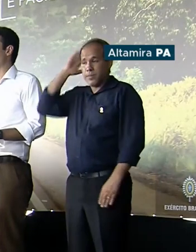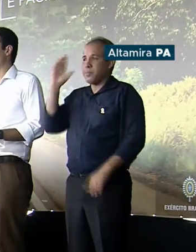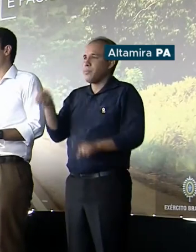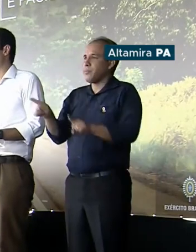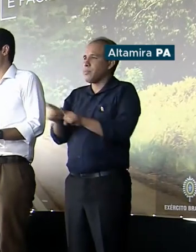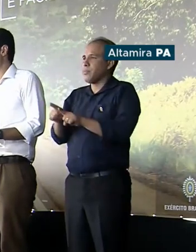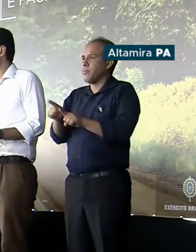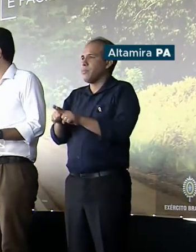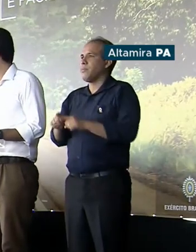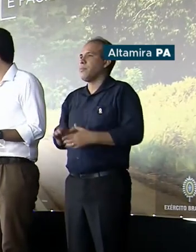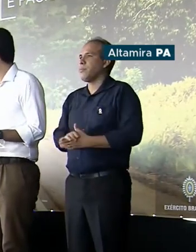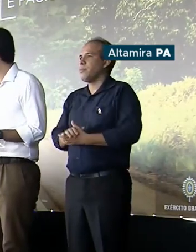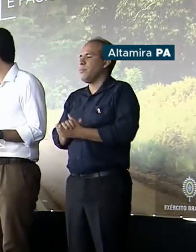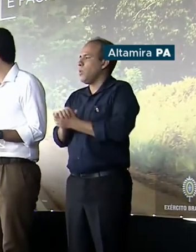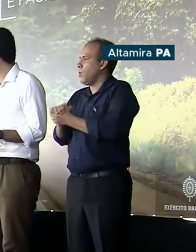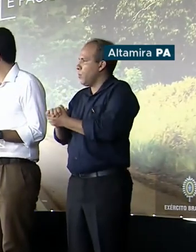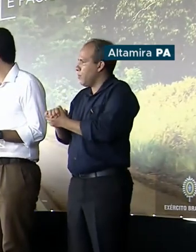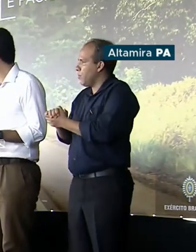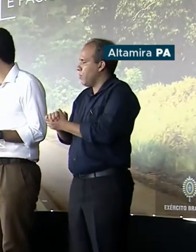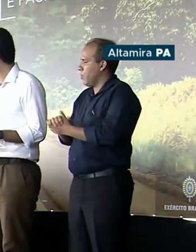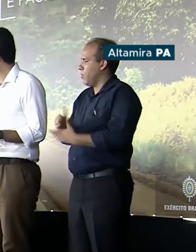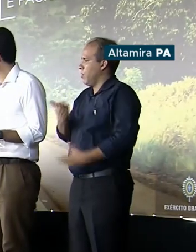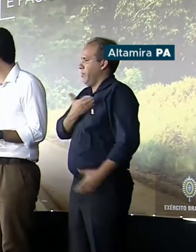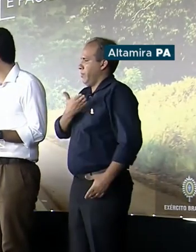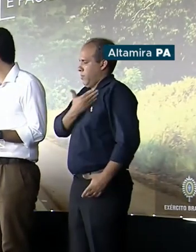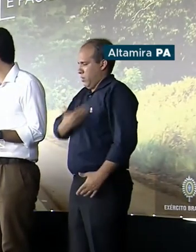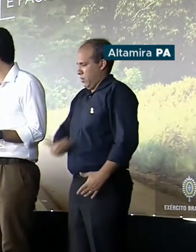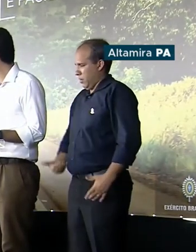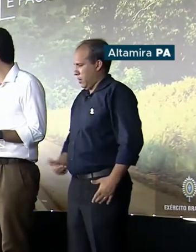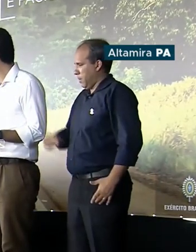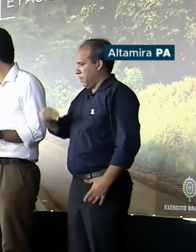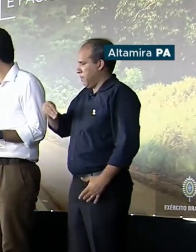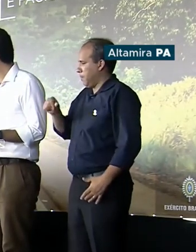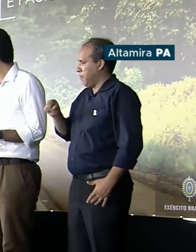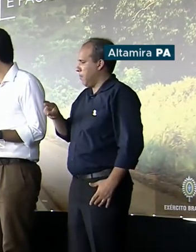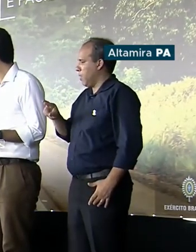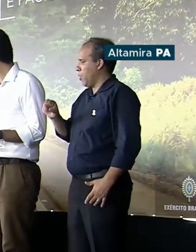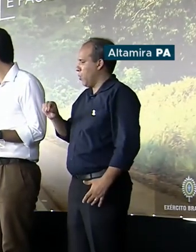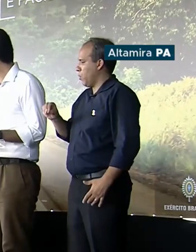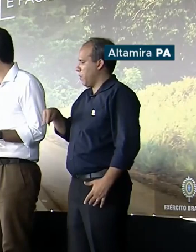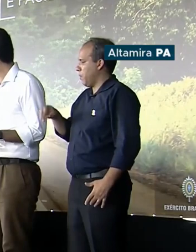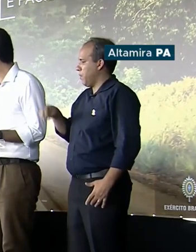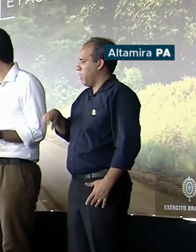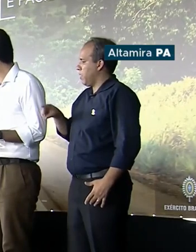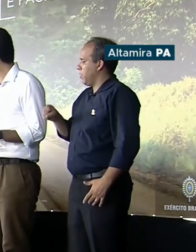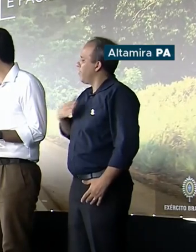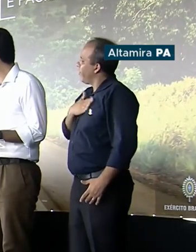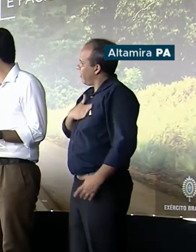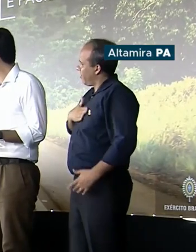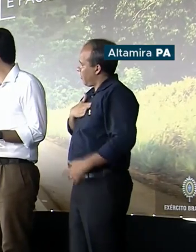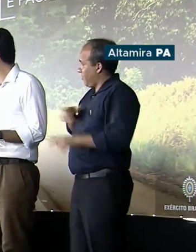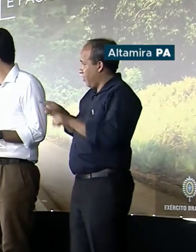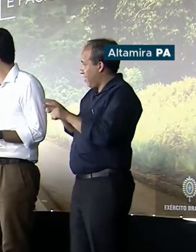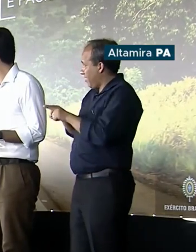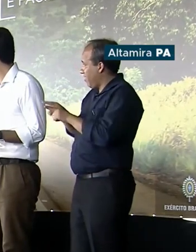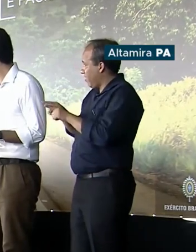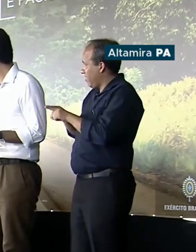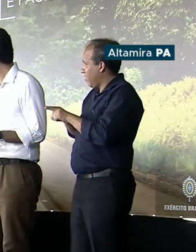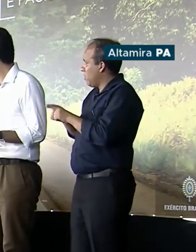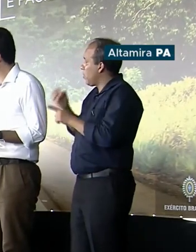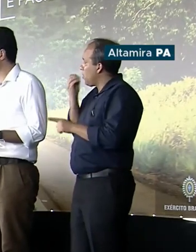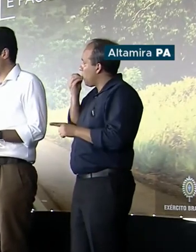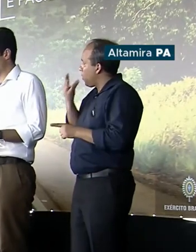Cumprimentar o colega governador Mauro Mendes. Uma grande satisfação, da mesma forma,